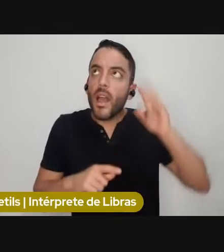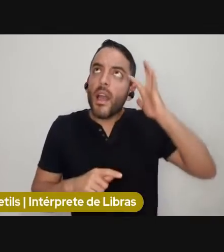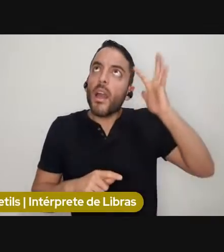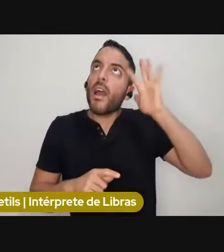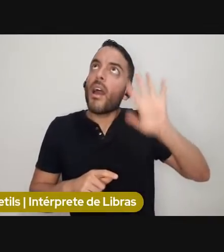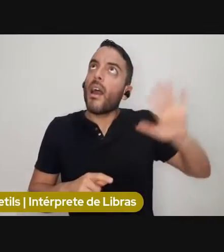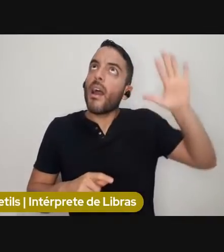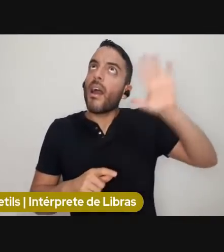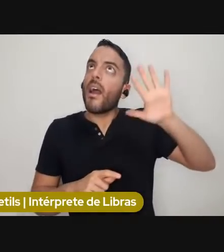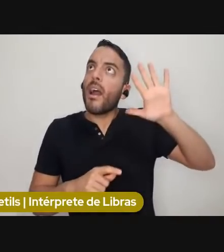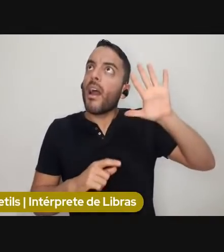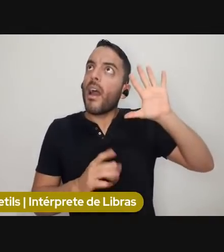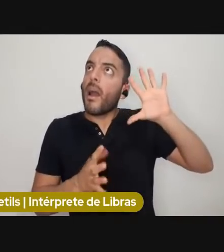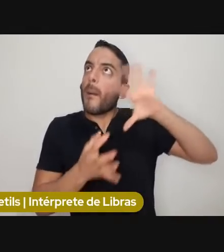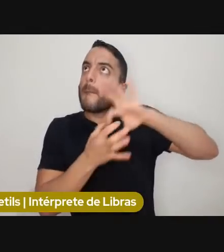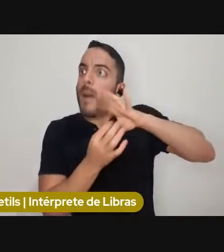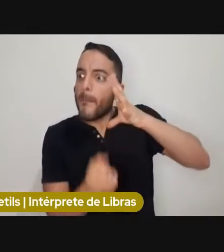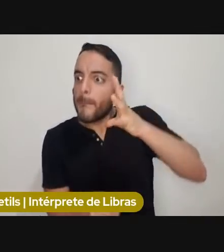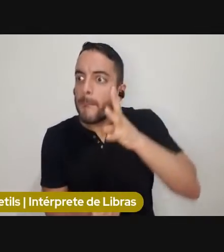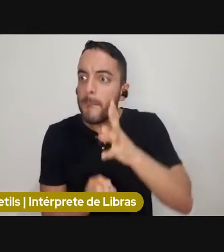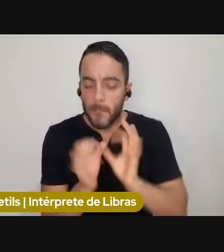da tangibilidade,